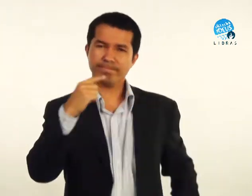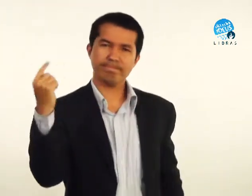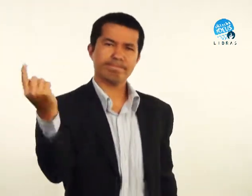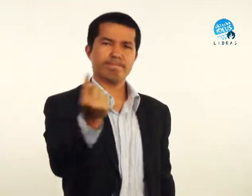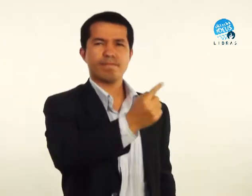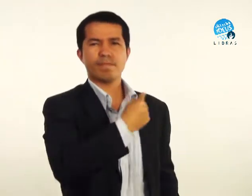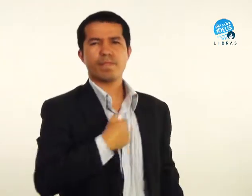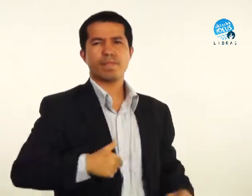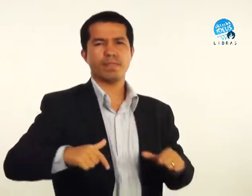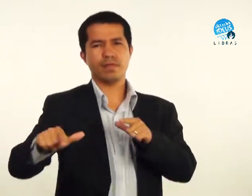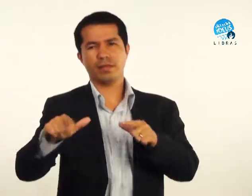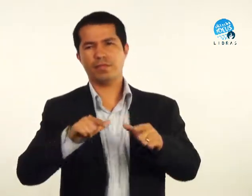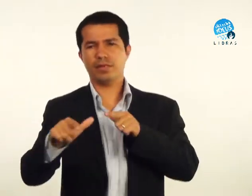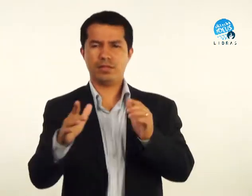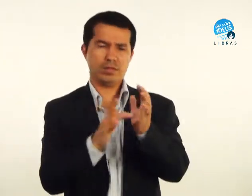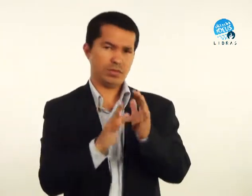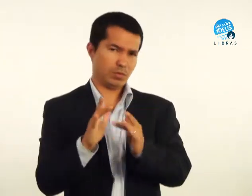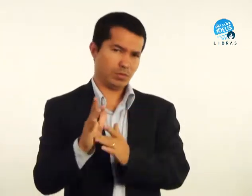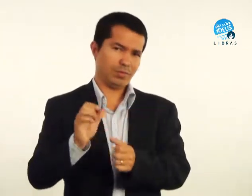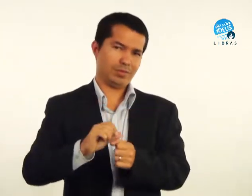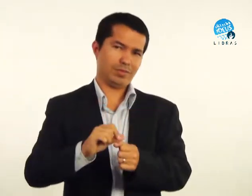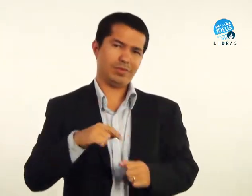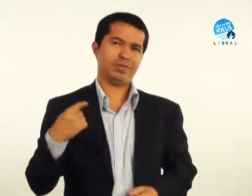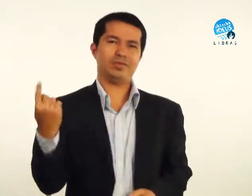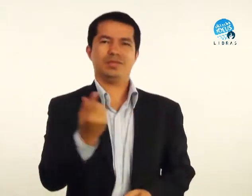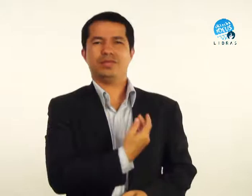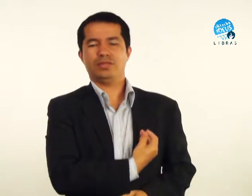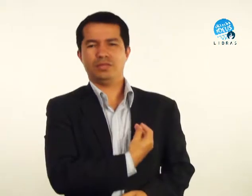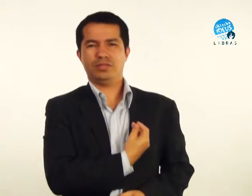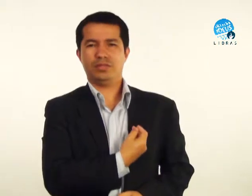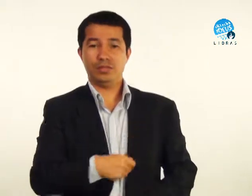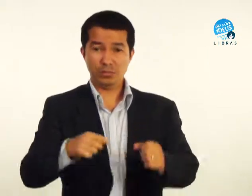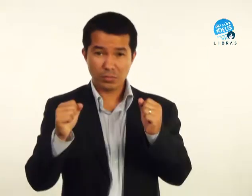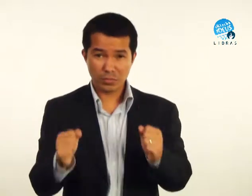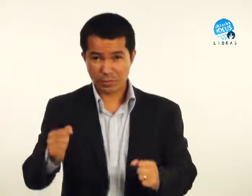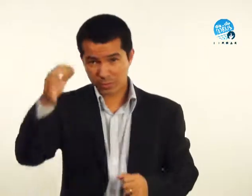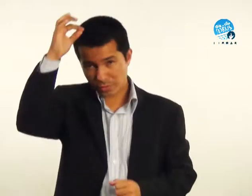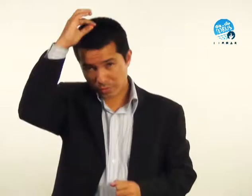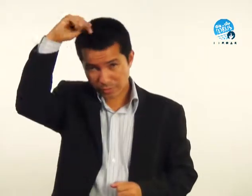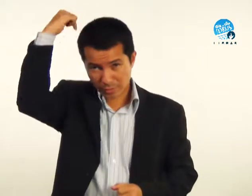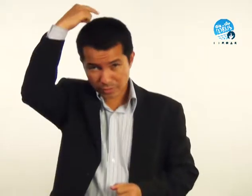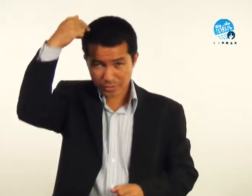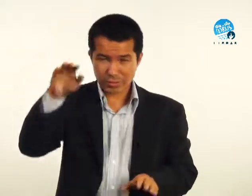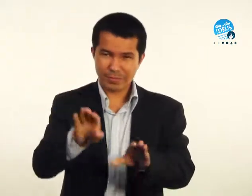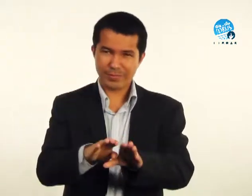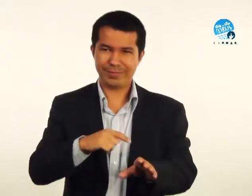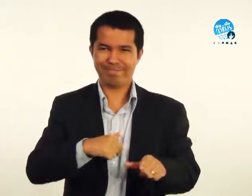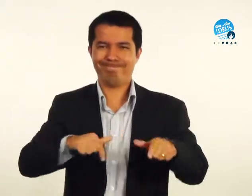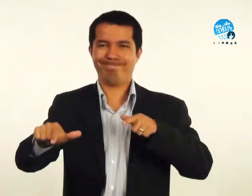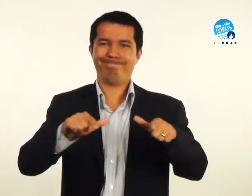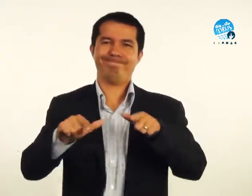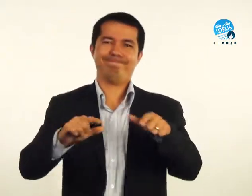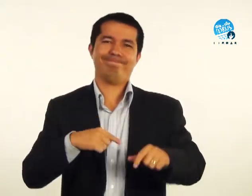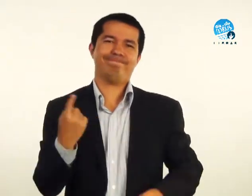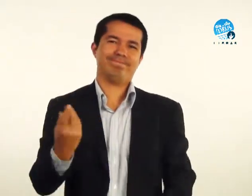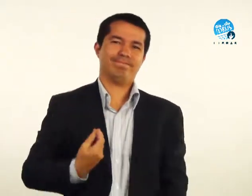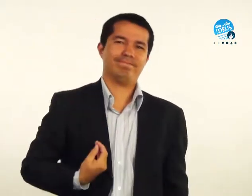dada através da obra que Jesus fez na nossa vida e através do poder do Espírito Santo que opera